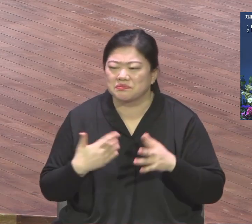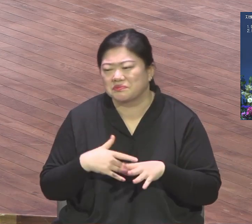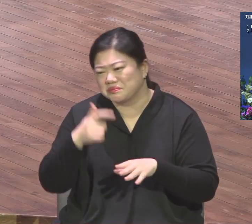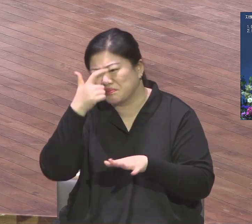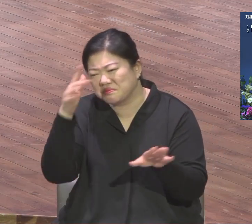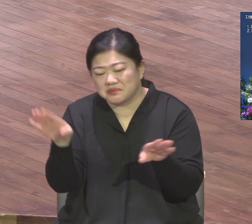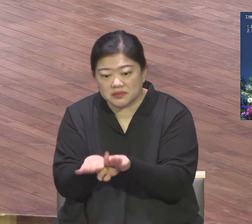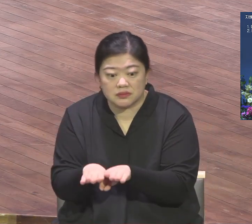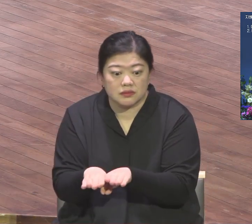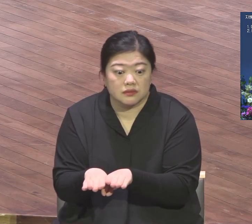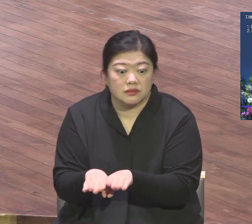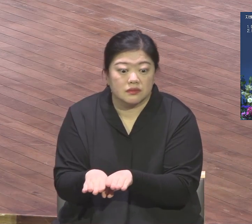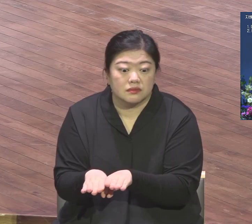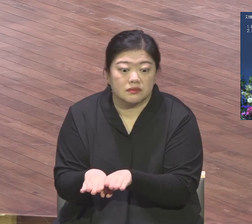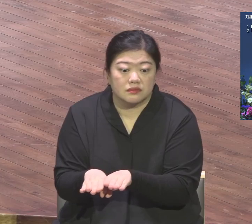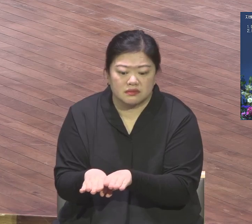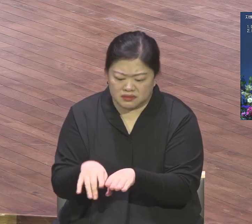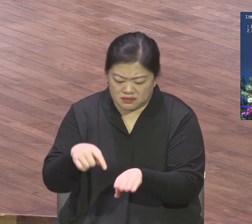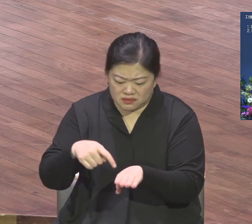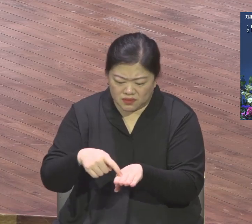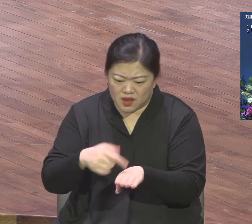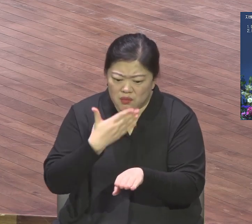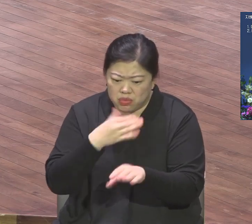그 축복 자리 다 놓친 거예요.